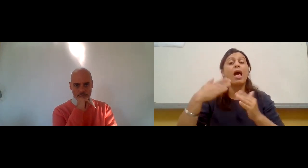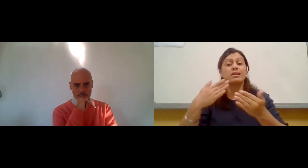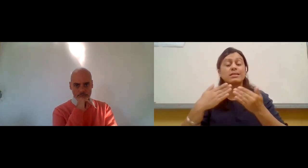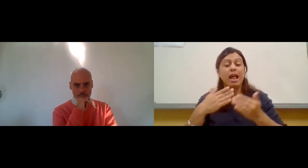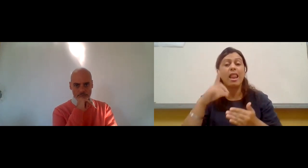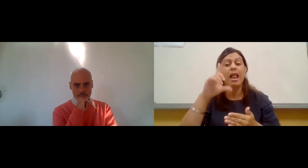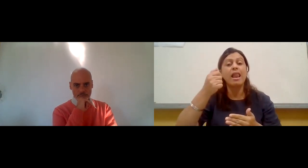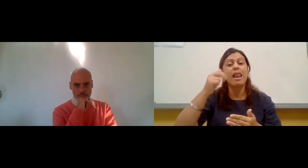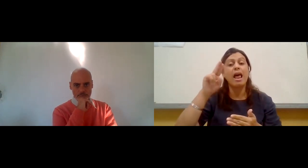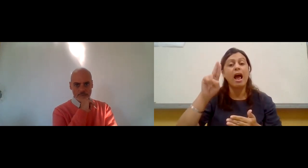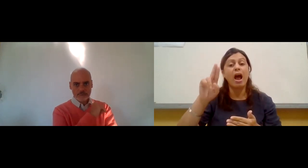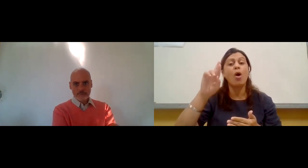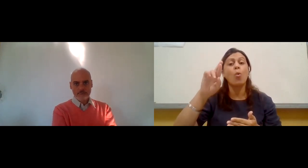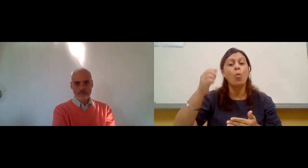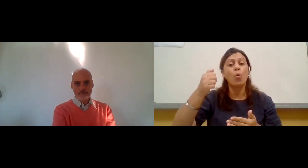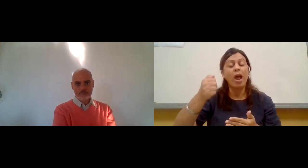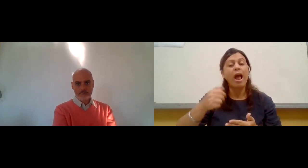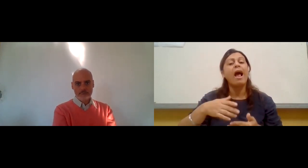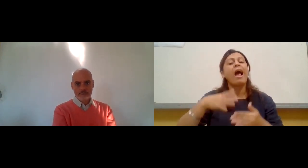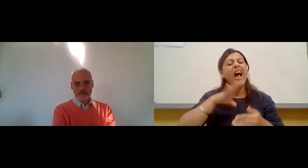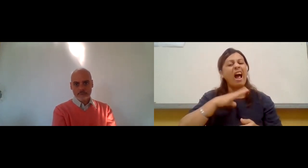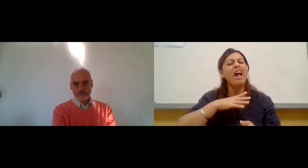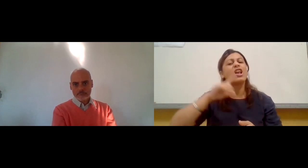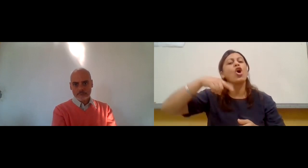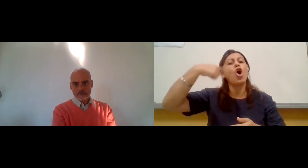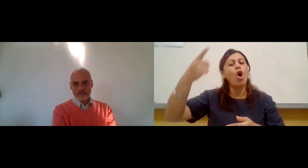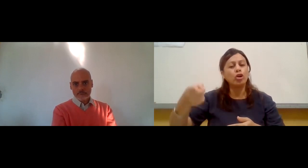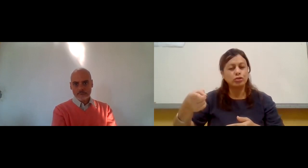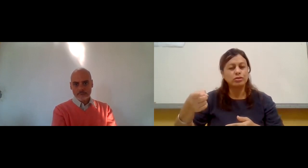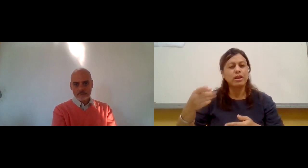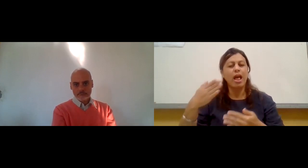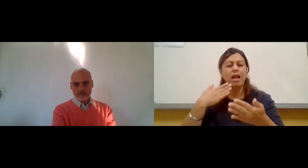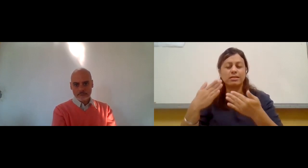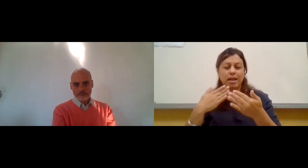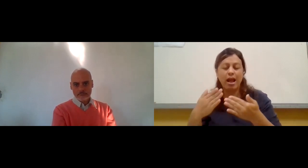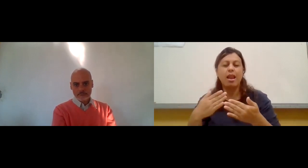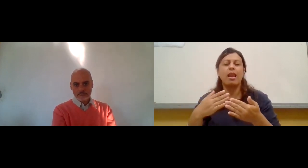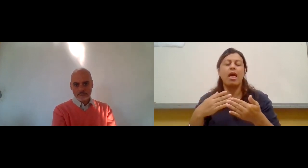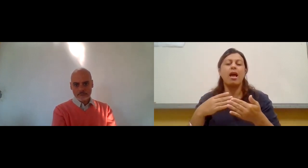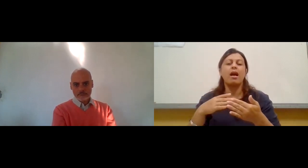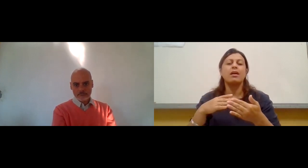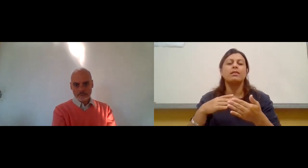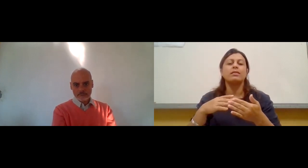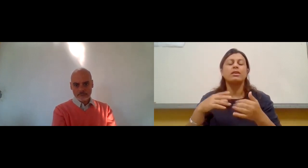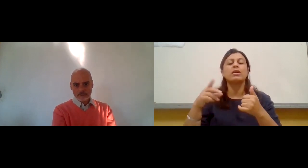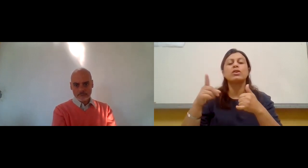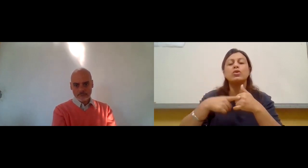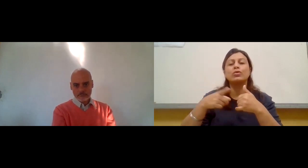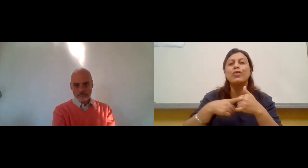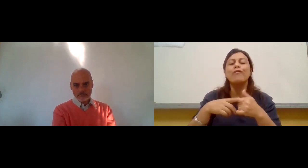momento, que también nos parece muy importante respecto al uso de la tecnología en estos tiempos de